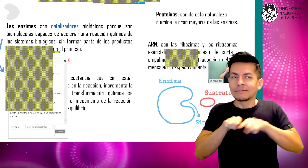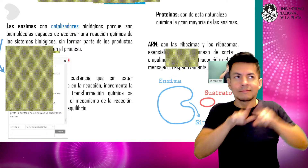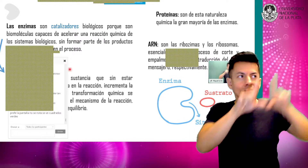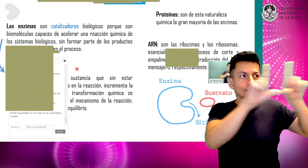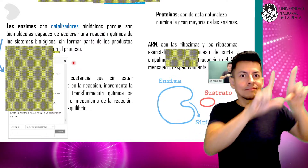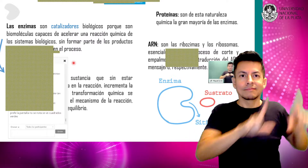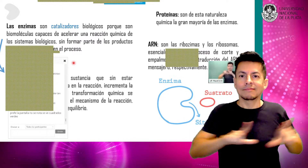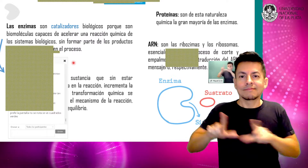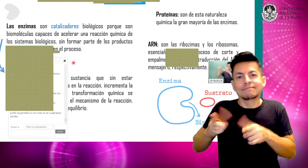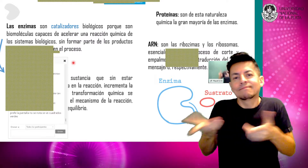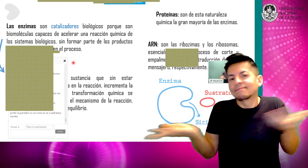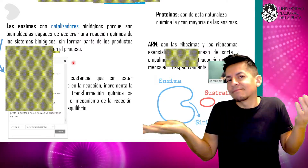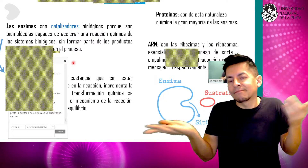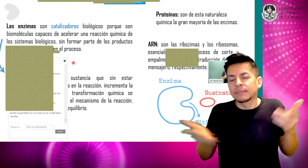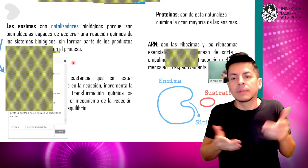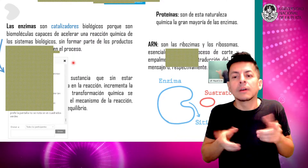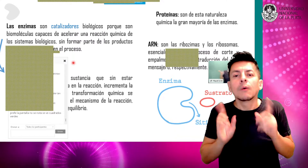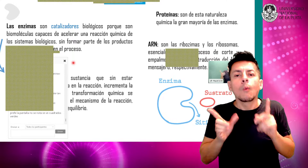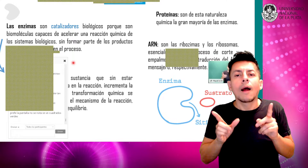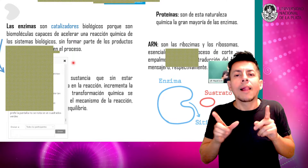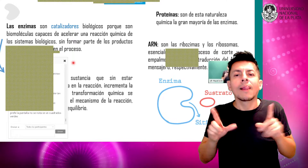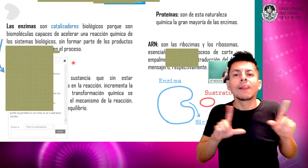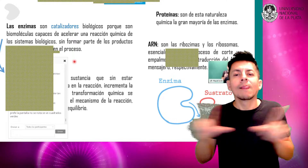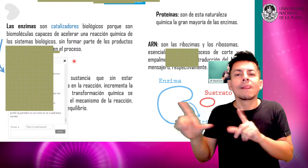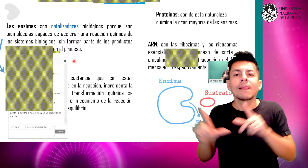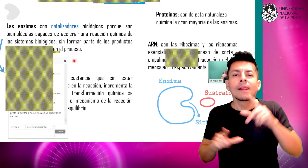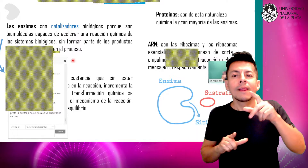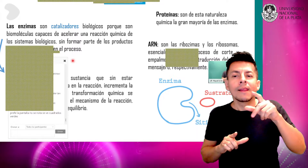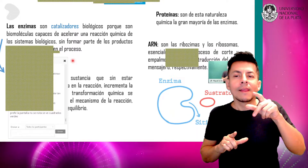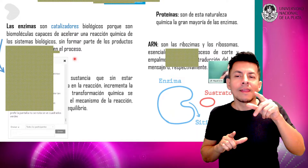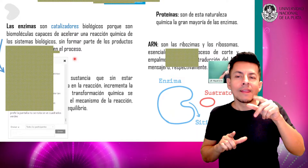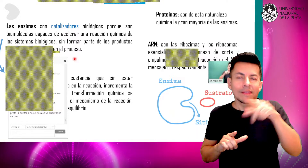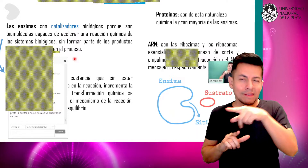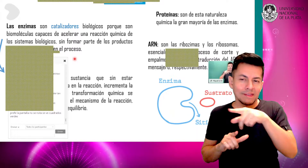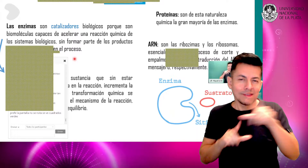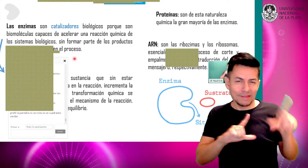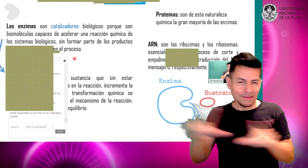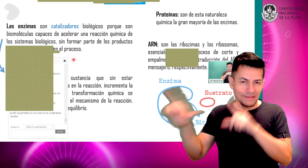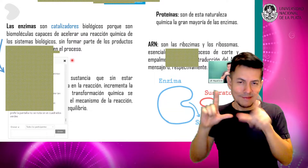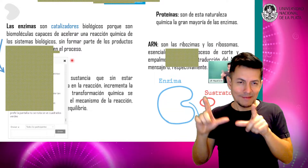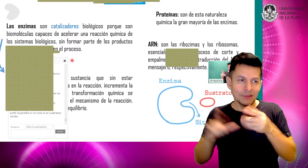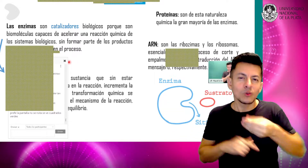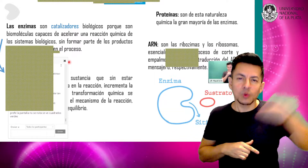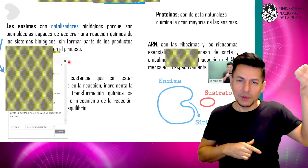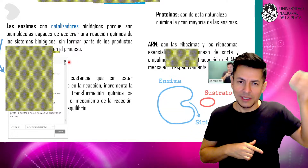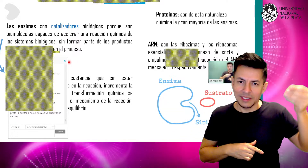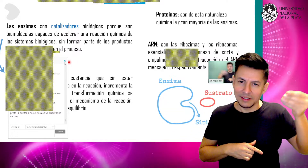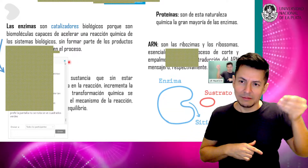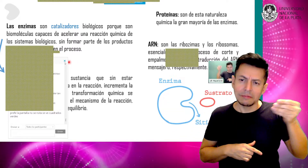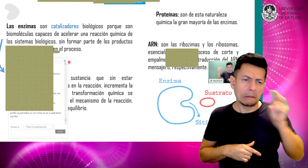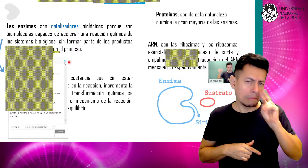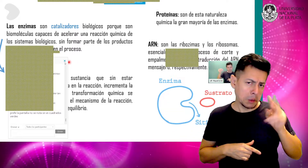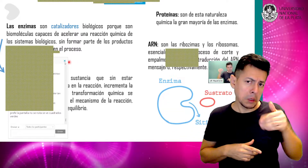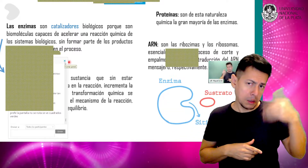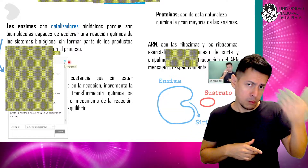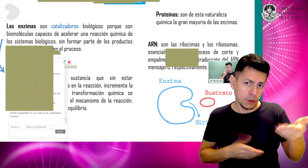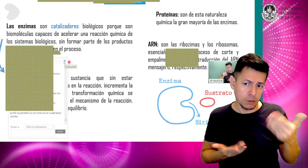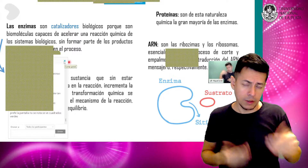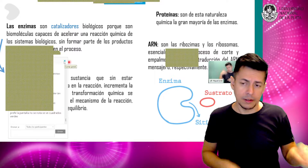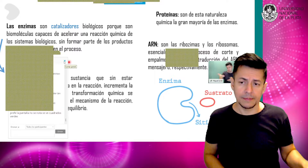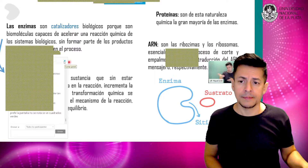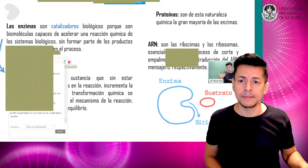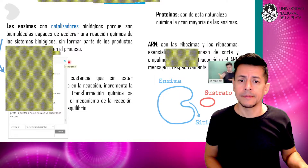Recuerden que igual las diapositivas ya están subidas al aula, ustedes pueden descargar estas imágenes así tal cual como las estoy mostrando yo.